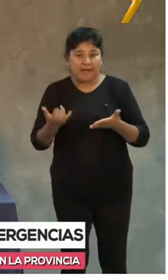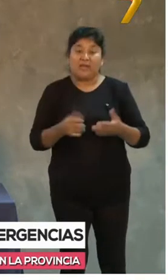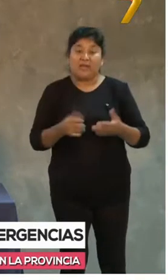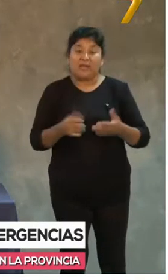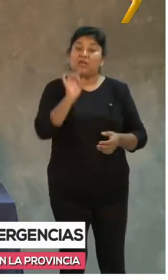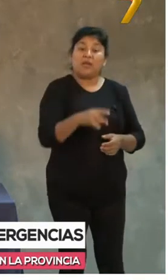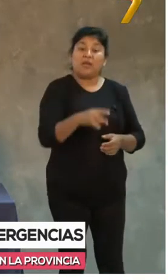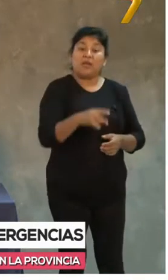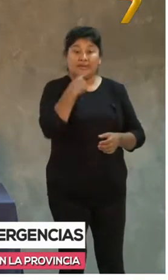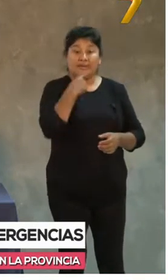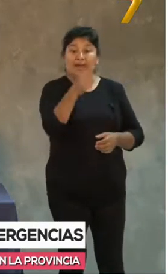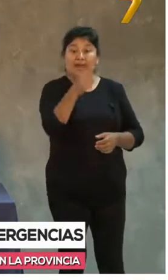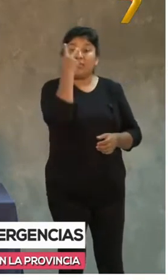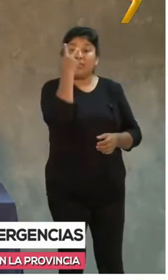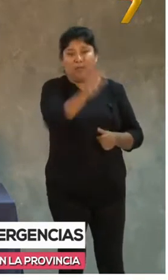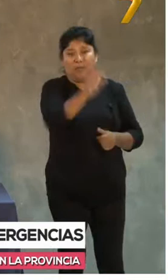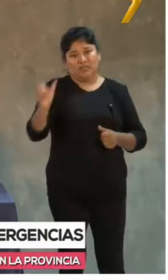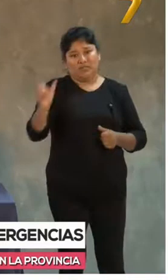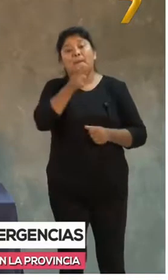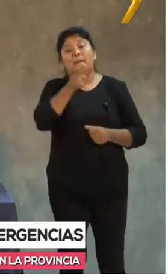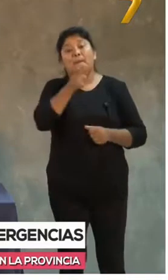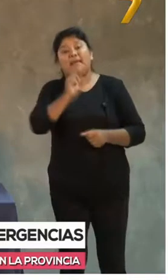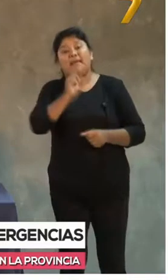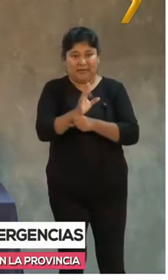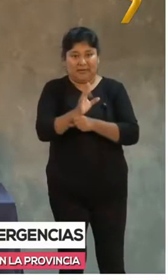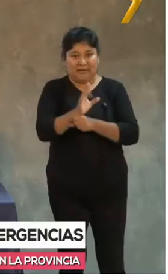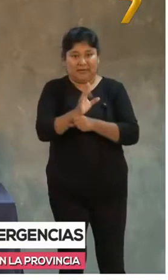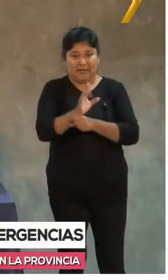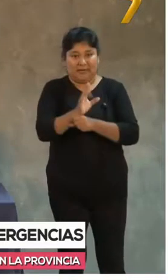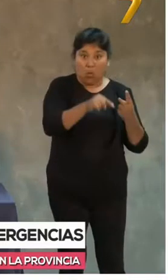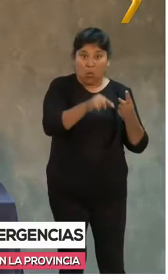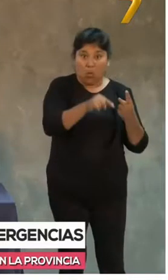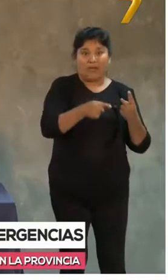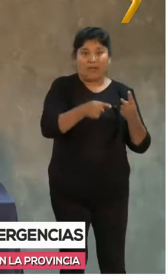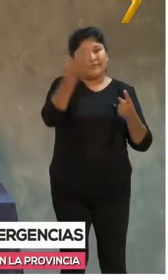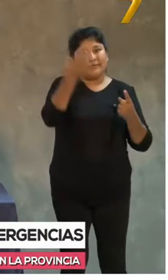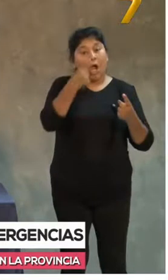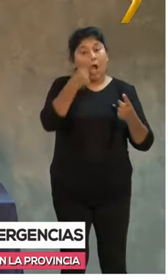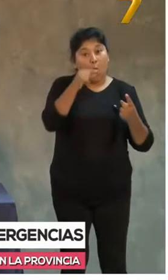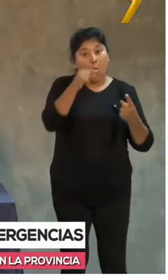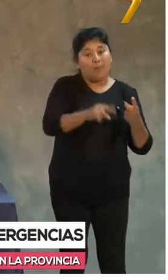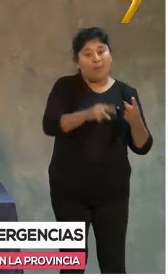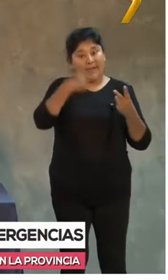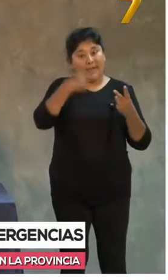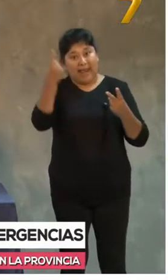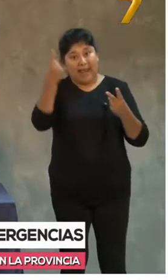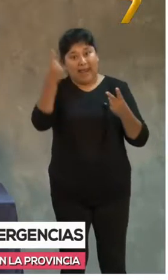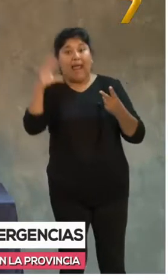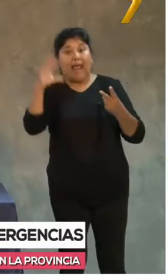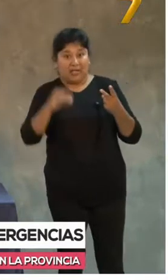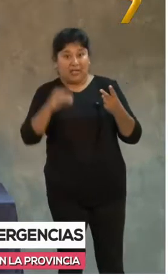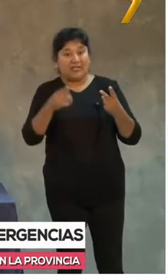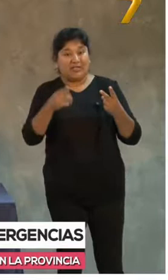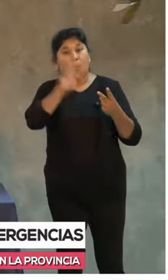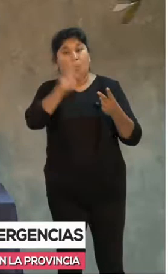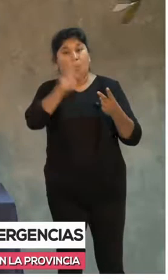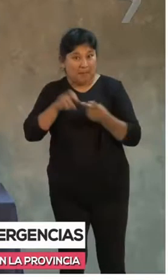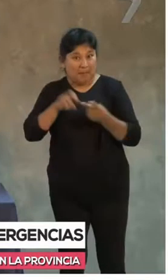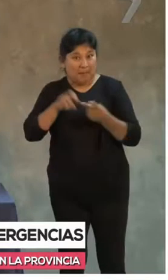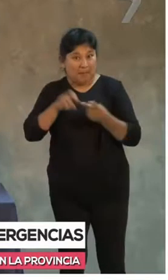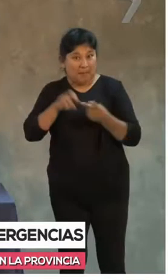origen brasileño y la persona que ingresó anoche que tiene domicilio en Perico. Ambas muestras están